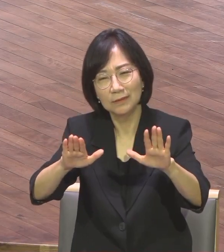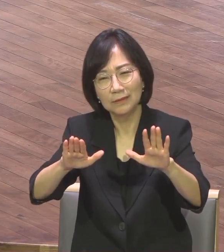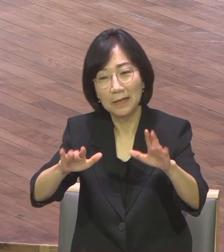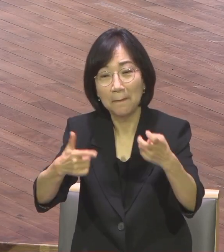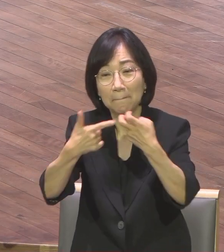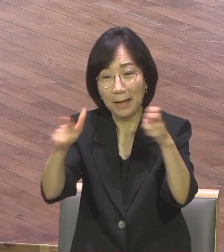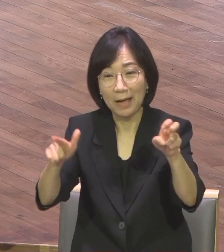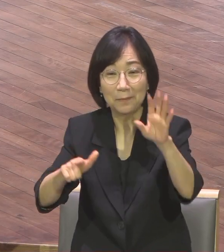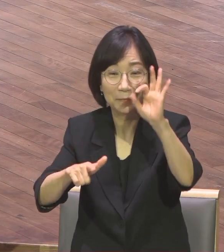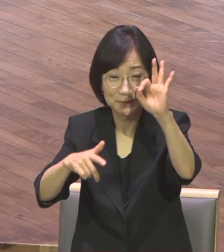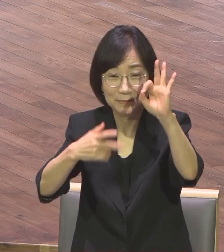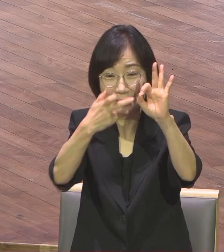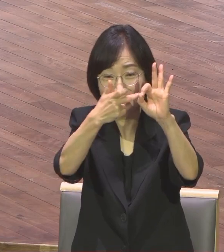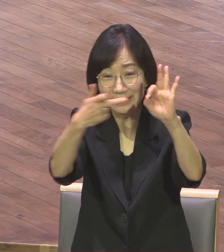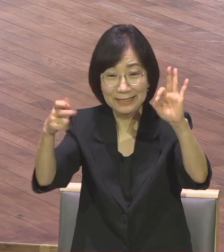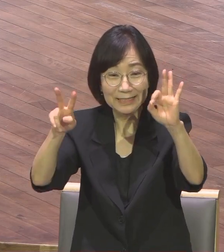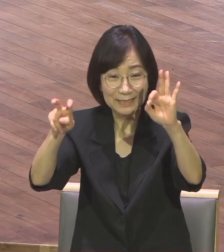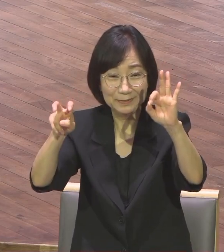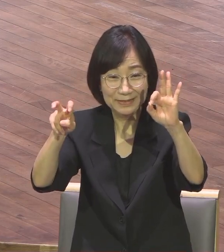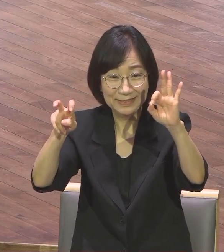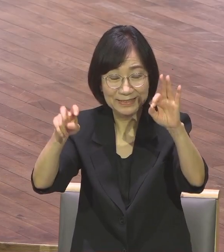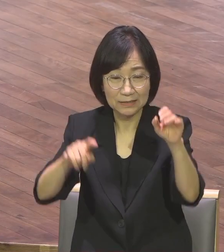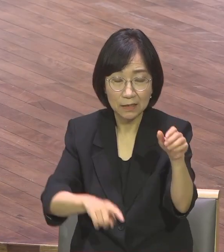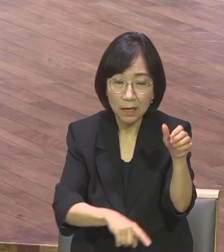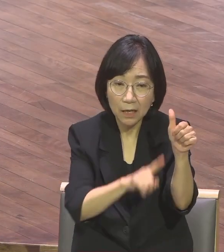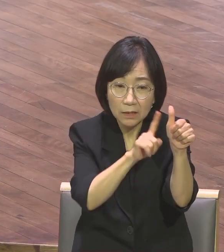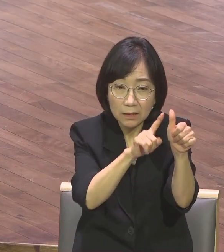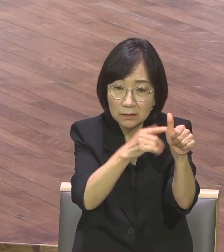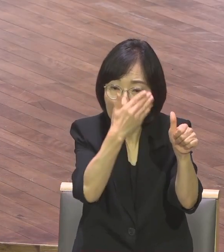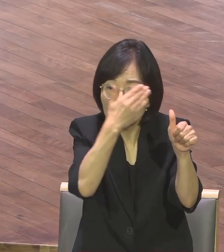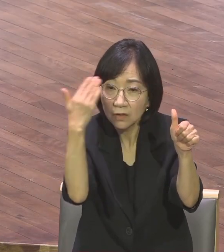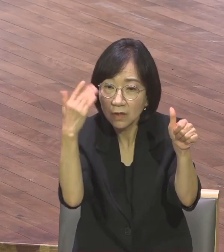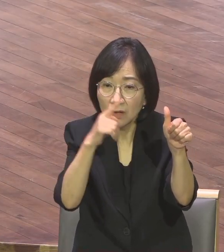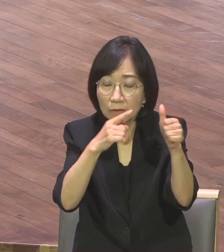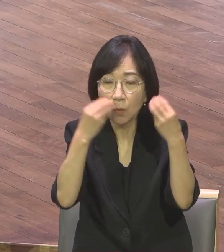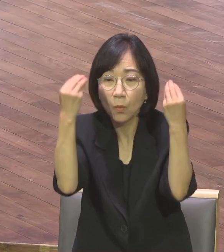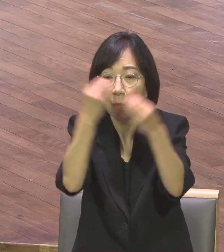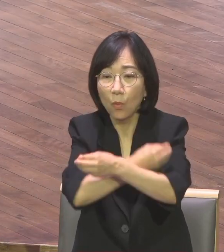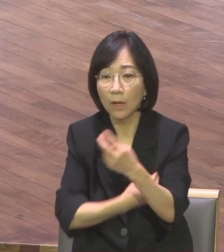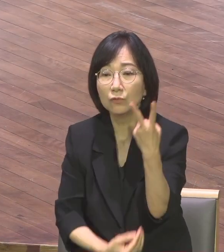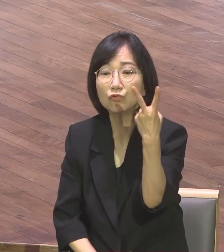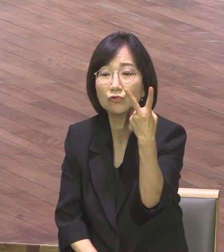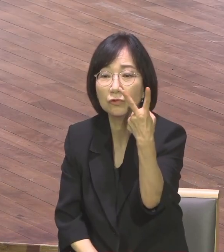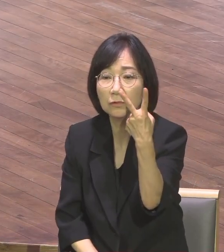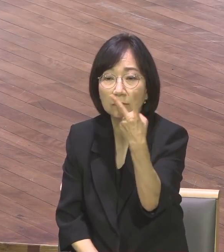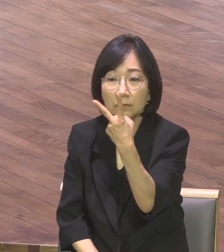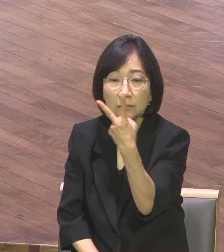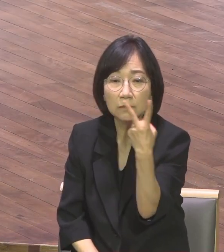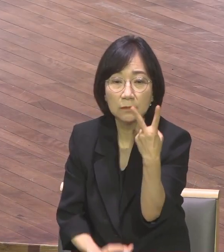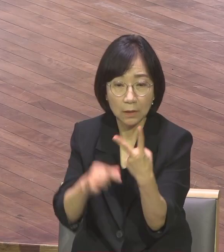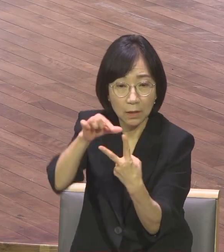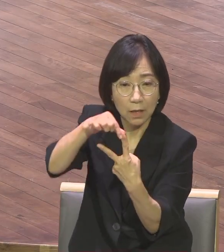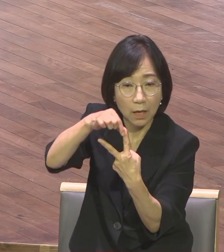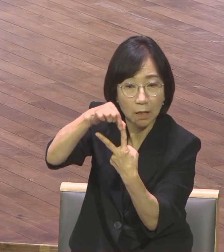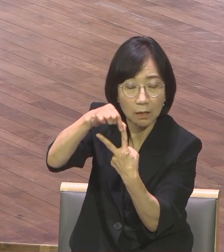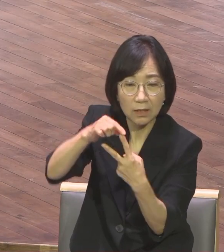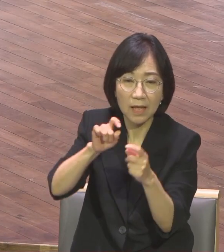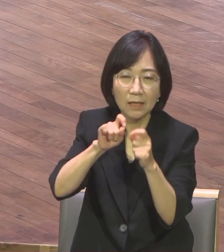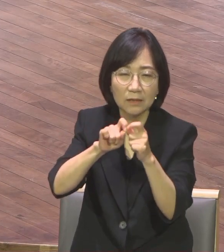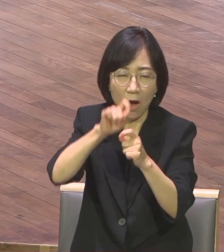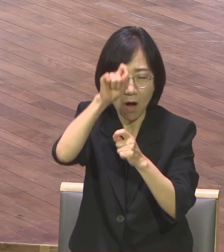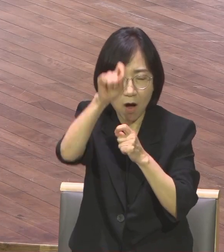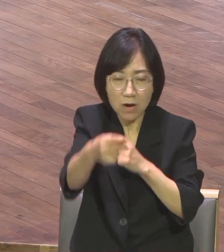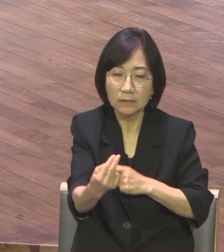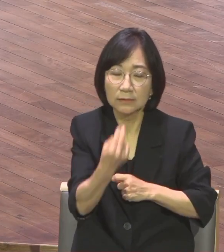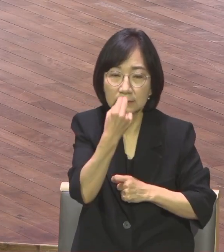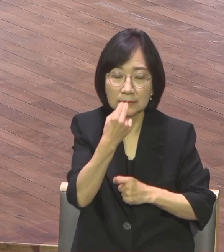이 사람은 특별히 두 가지에 대해서 크게 오해하고 있었어요. 그 하나는 영생에